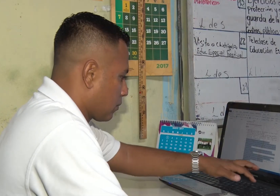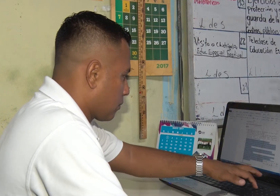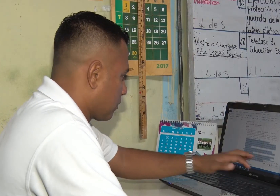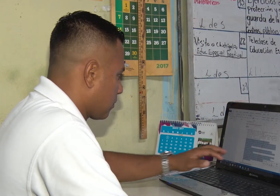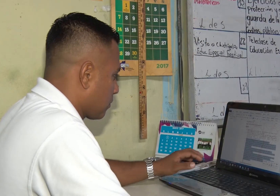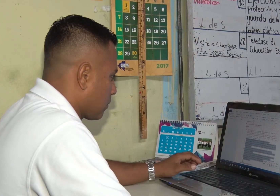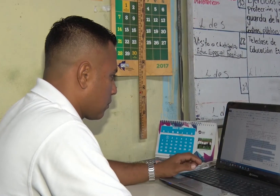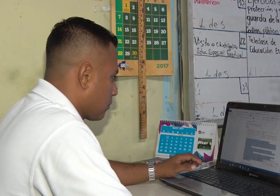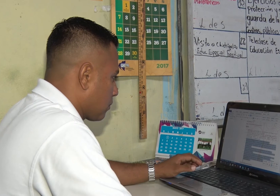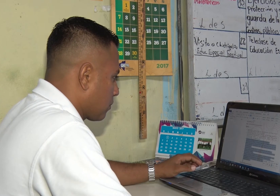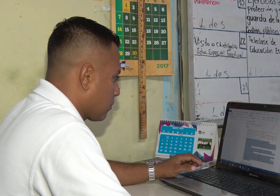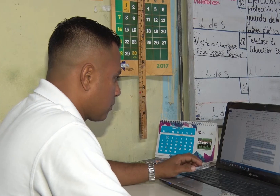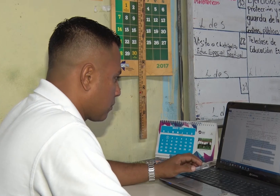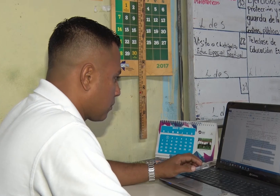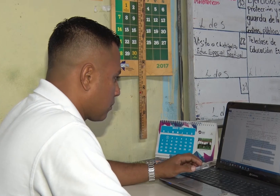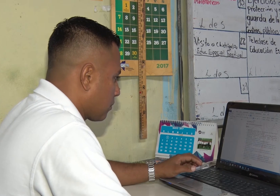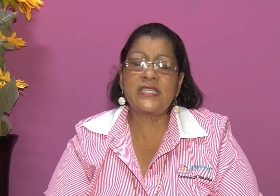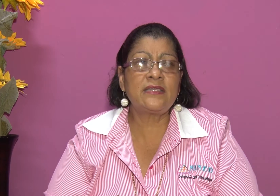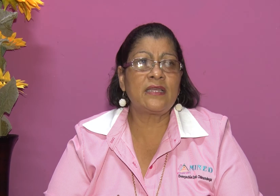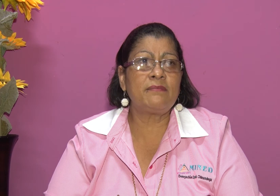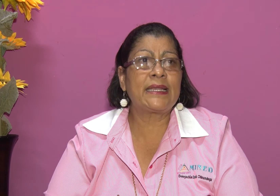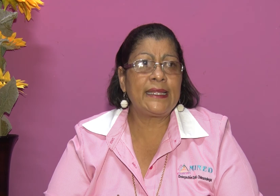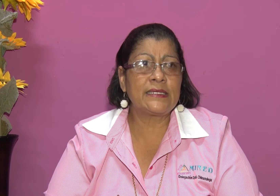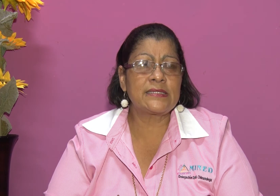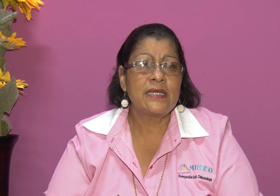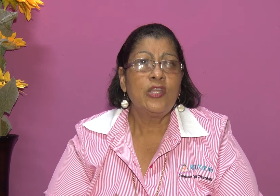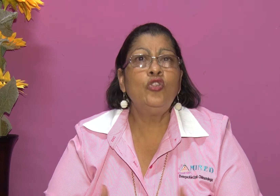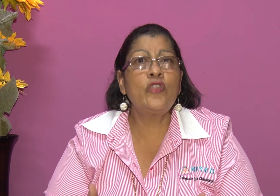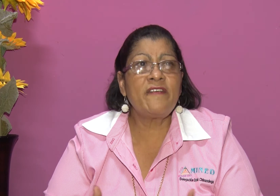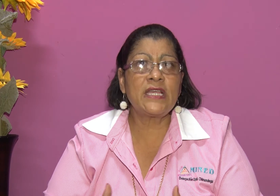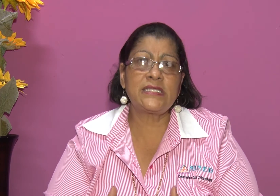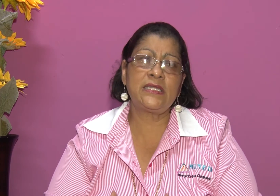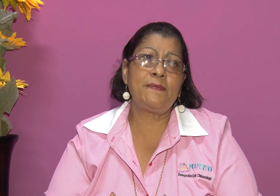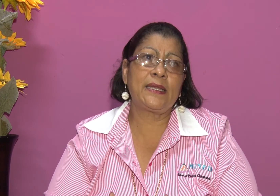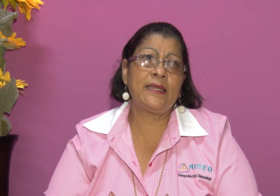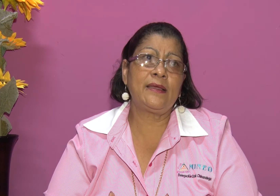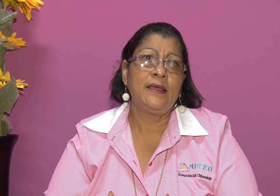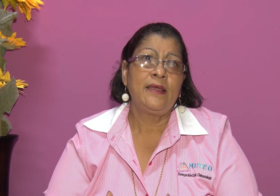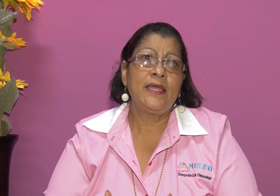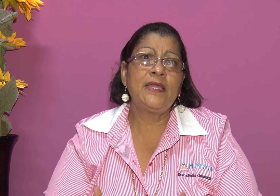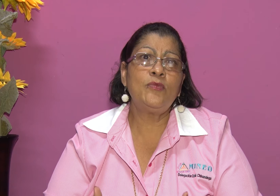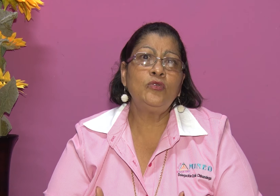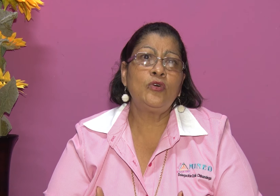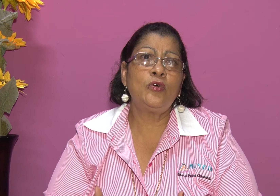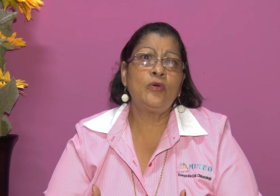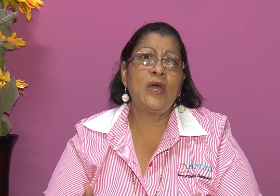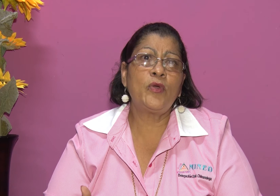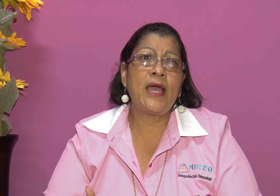al Ministerio de Educación, es bien recibido. No existen barreras, no deben existir barreras en el mundo laboral,